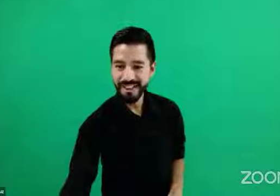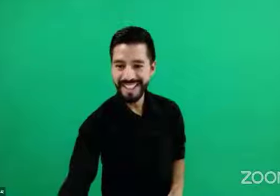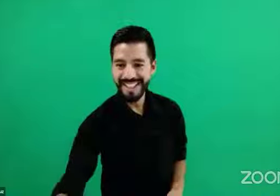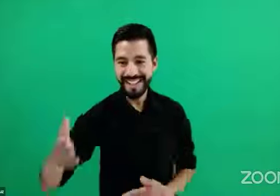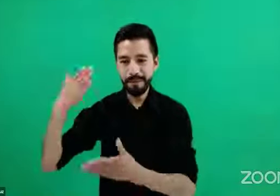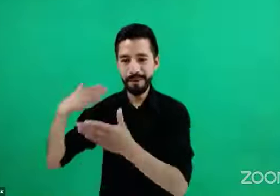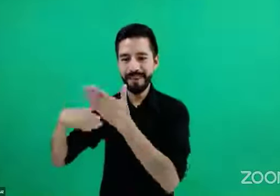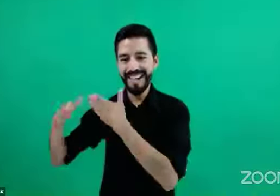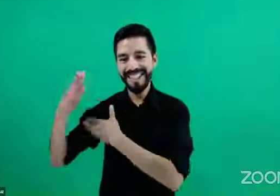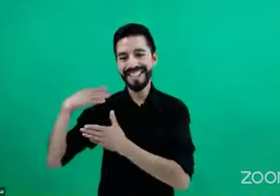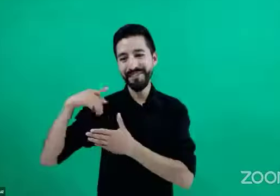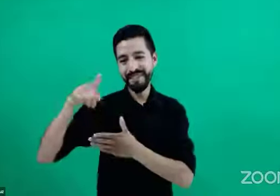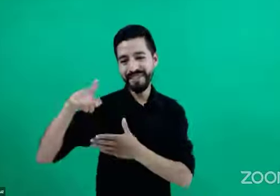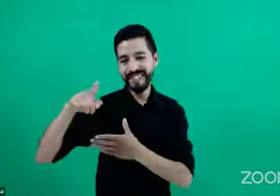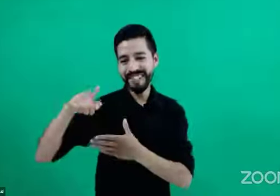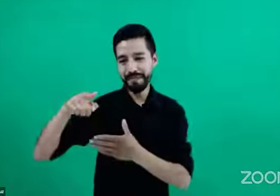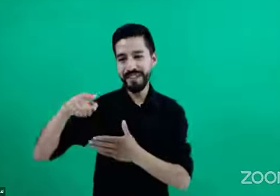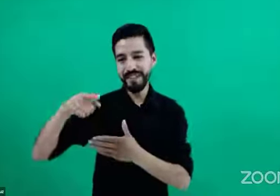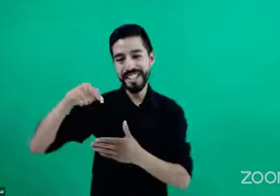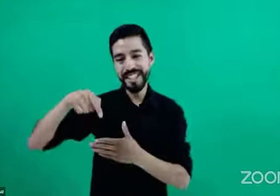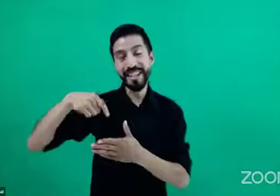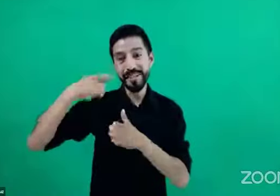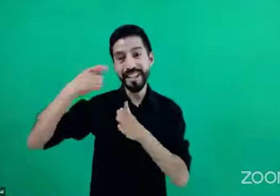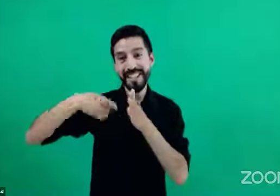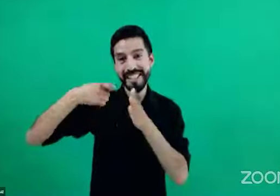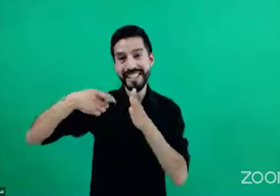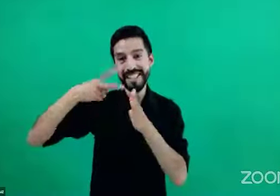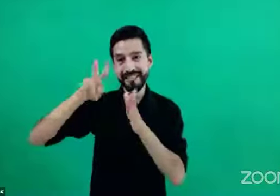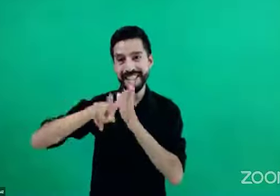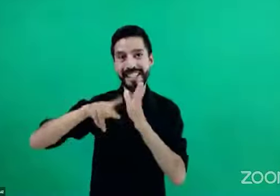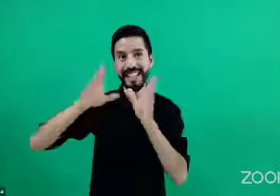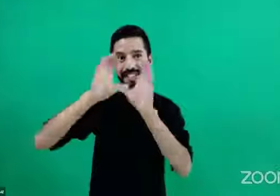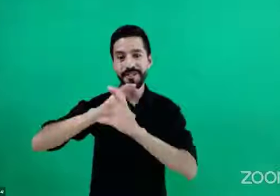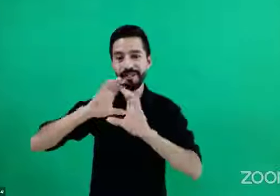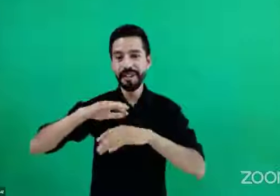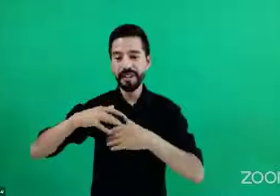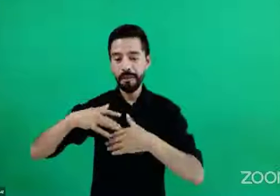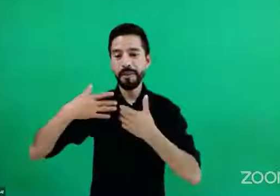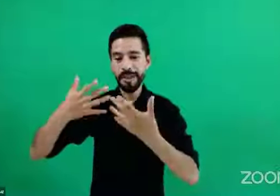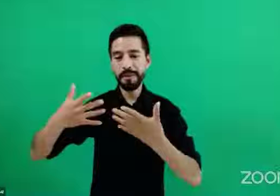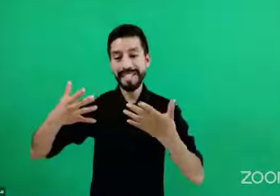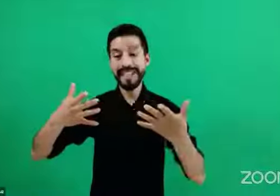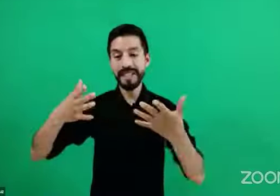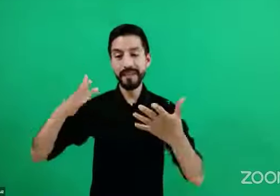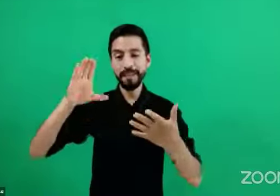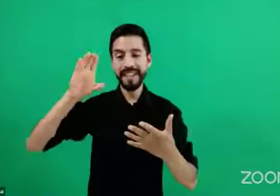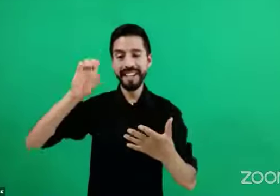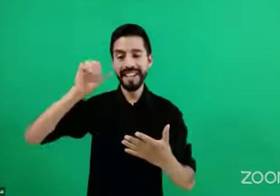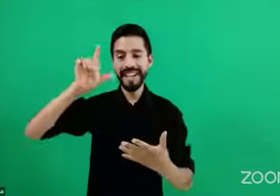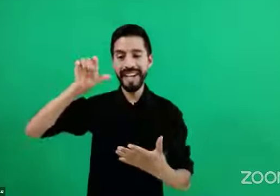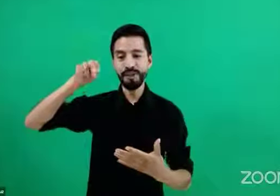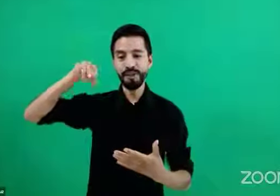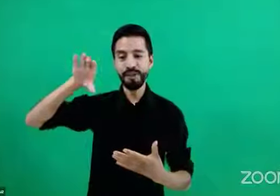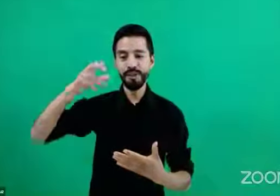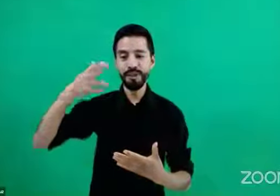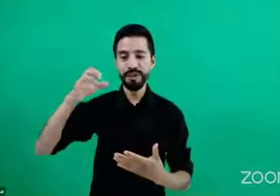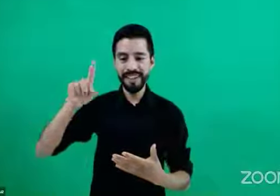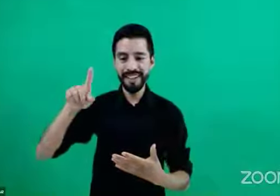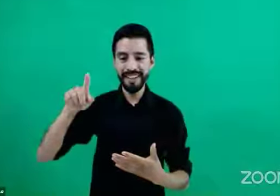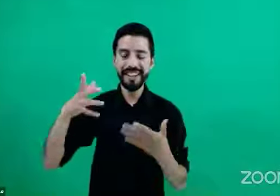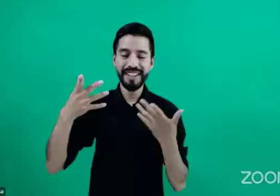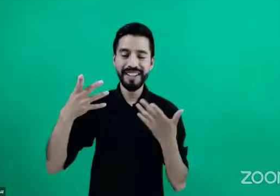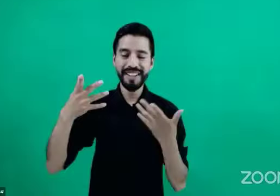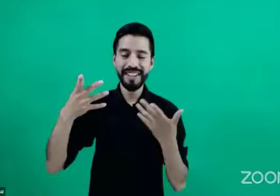De hecho, hace tiempo me solicitaron grabar esta canción para precisamente porque